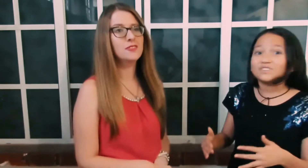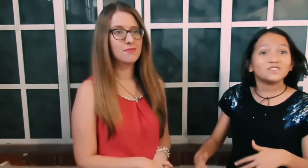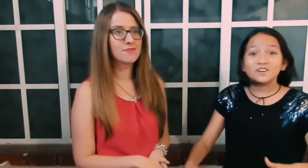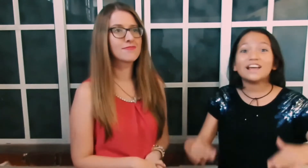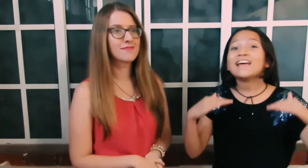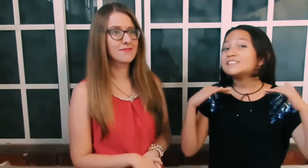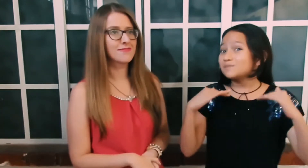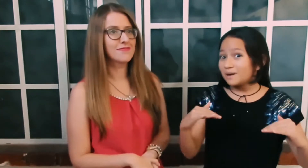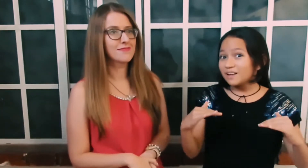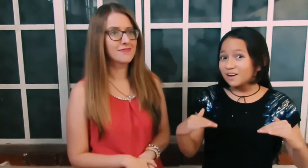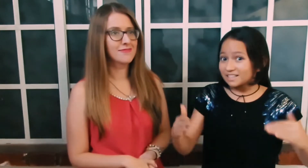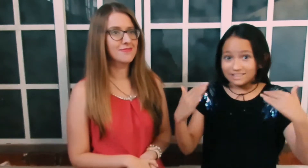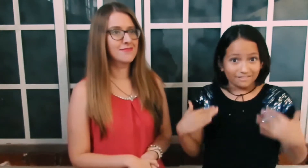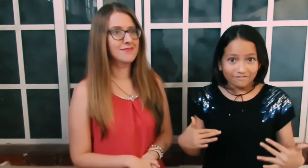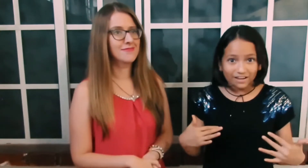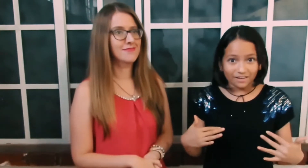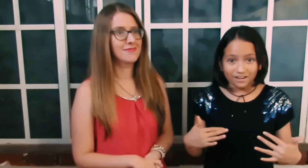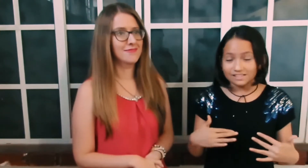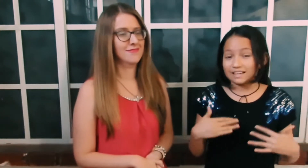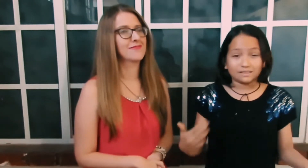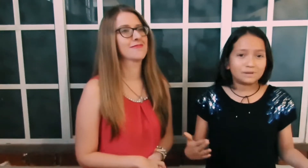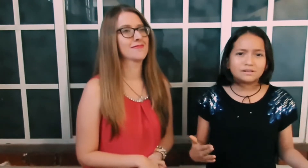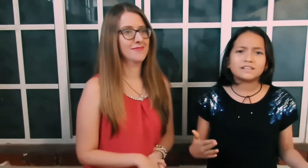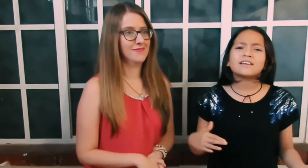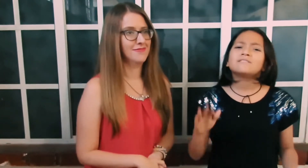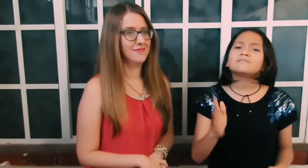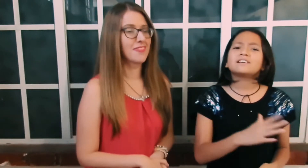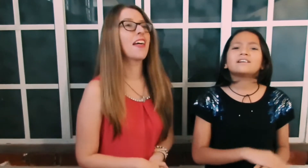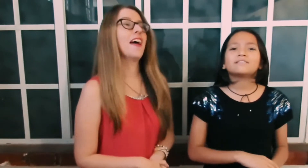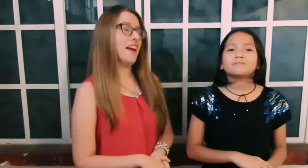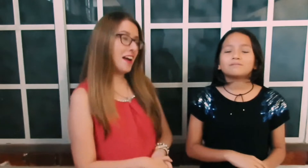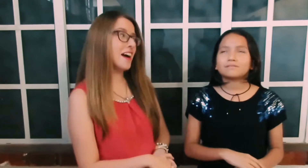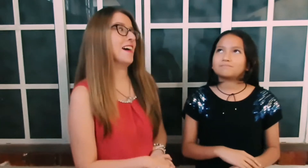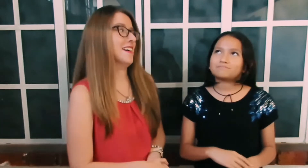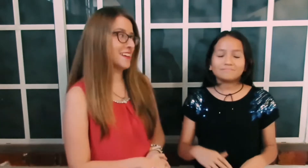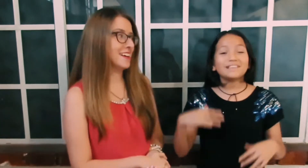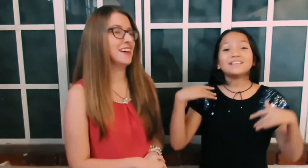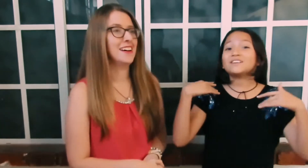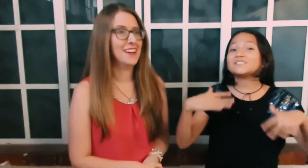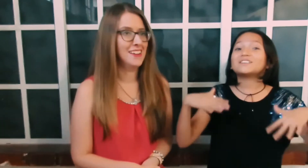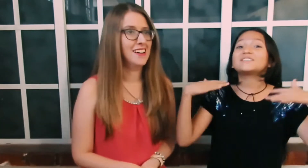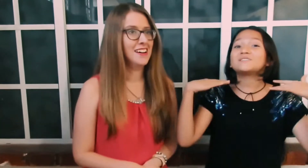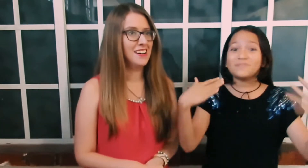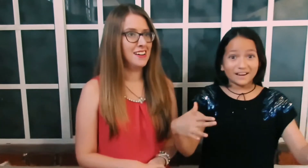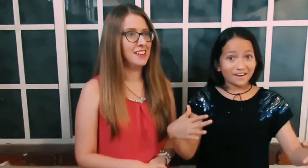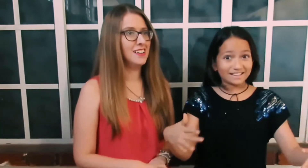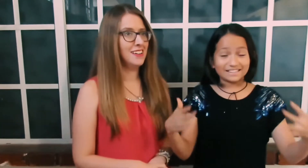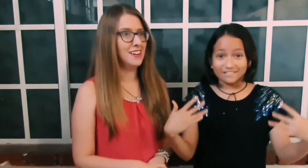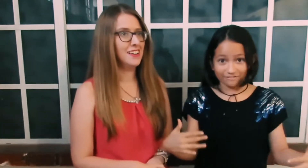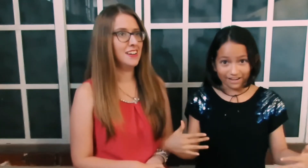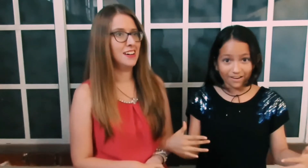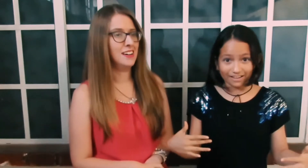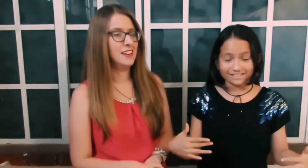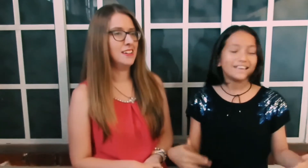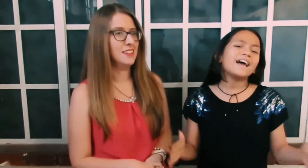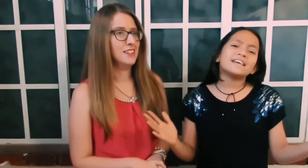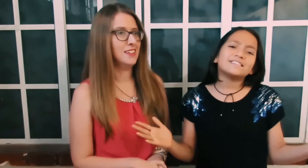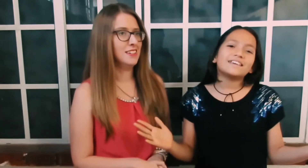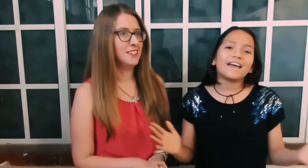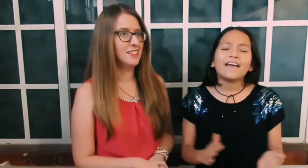son superiores ni inferiores que las personas. Sí, no son superiores ni inferiores. Así que